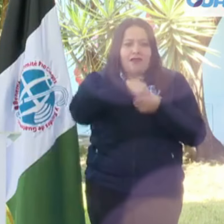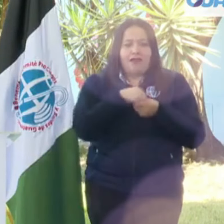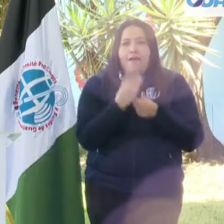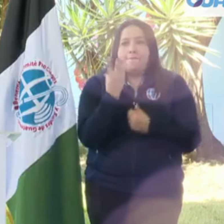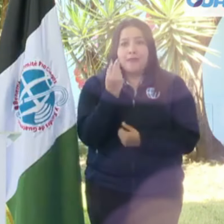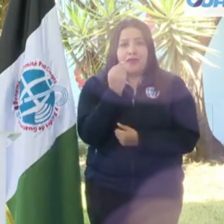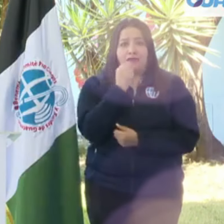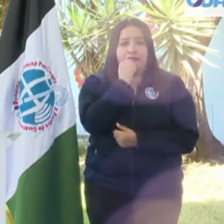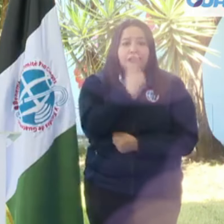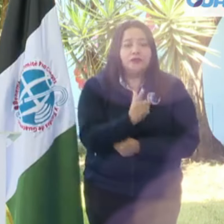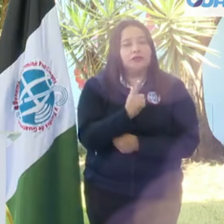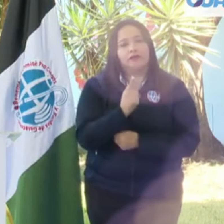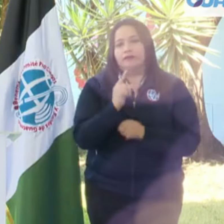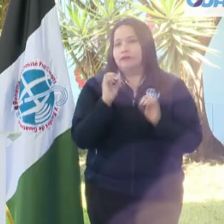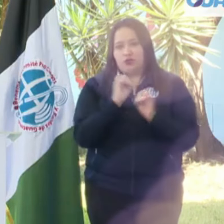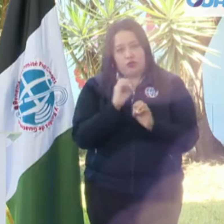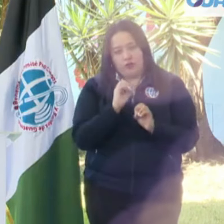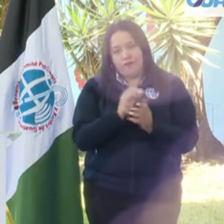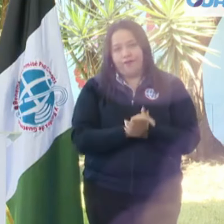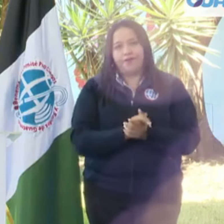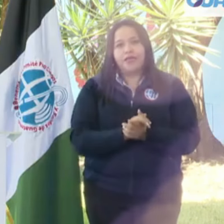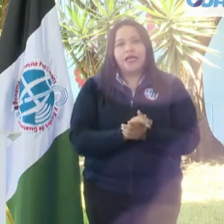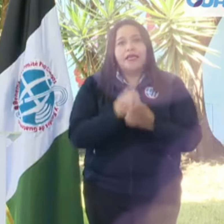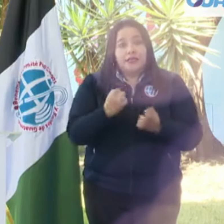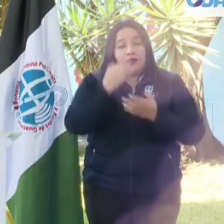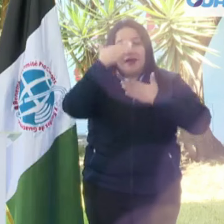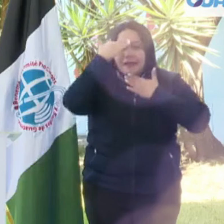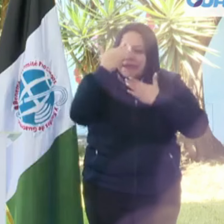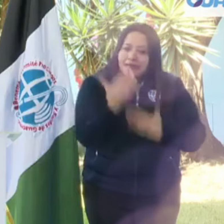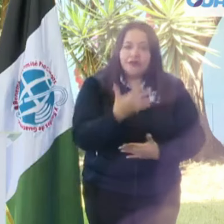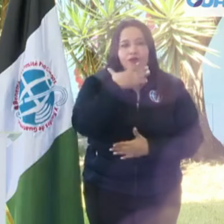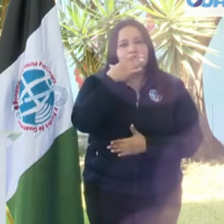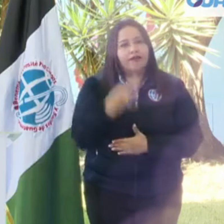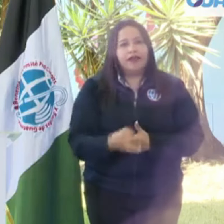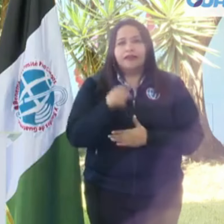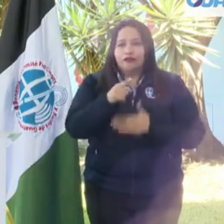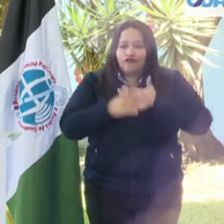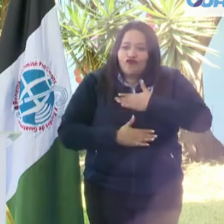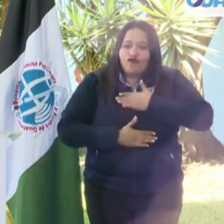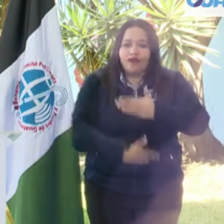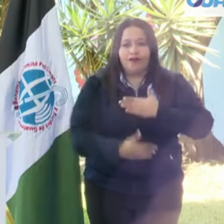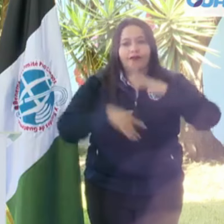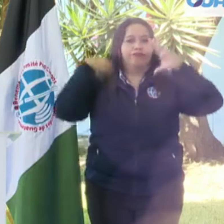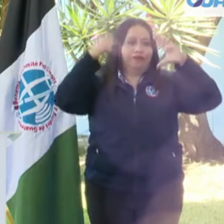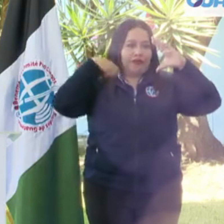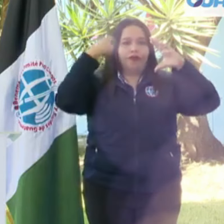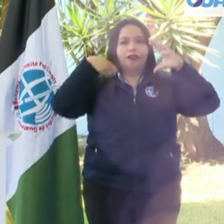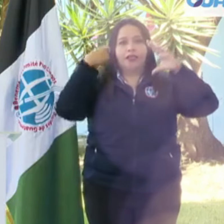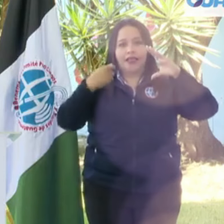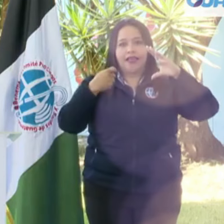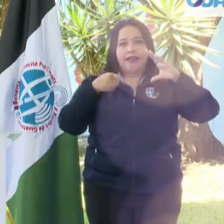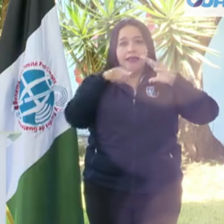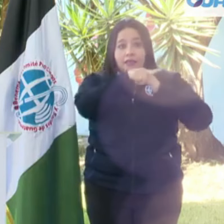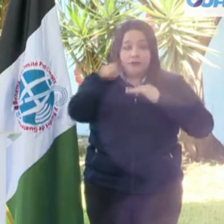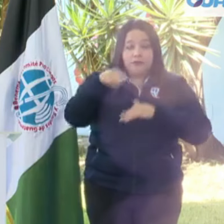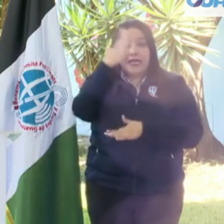a denunciar. Agradezco a las personas que han confiado en la lotería y sepan